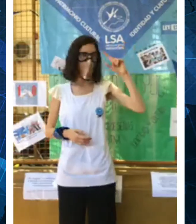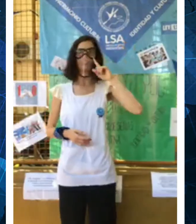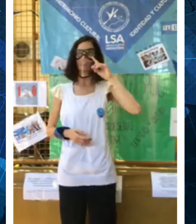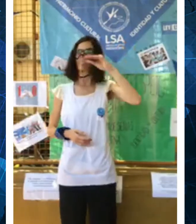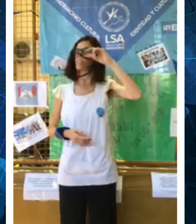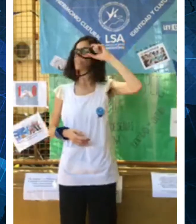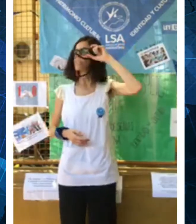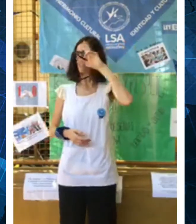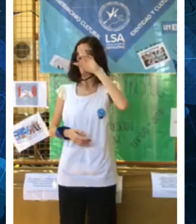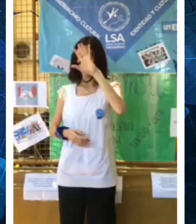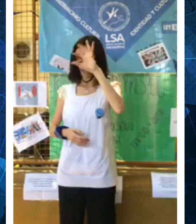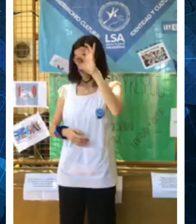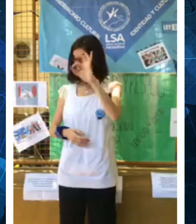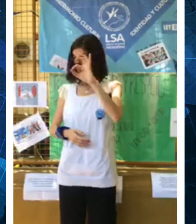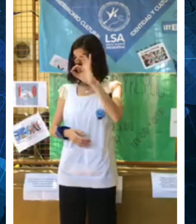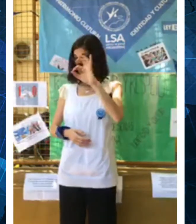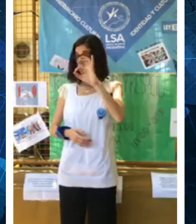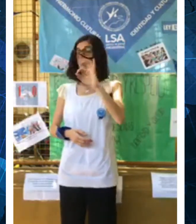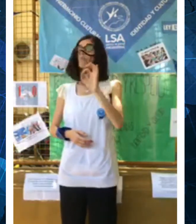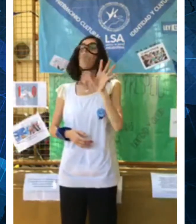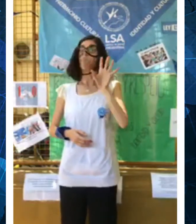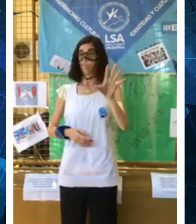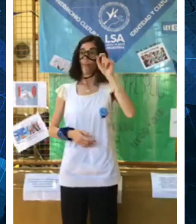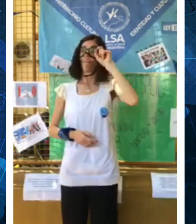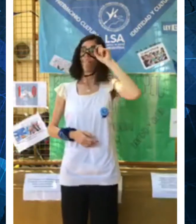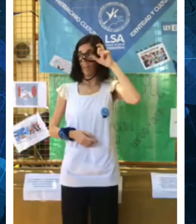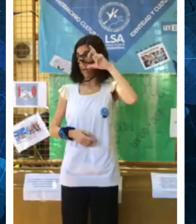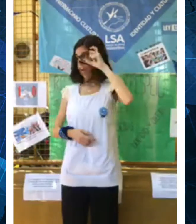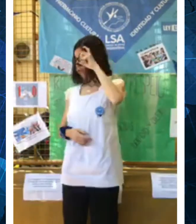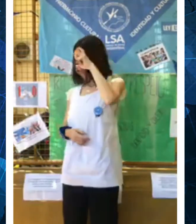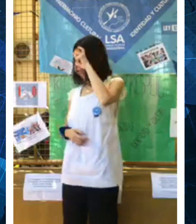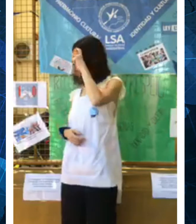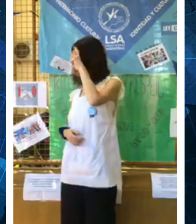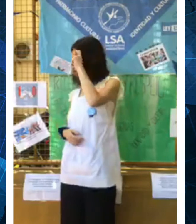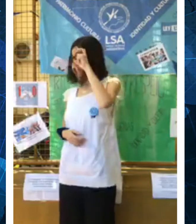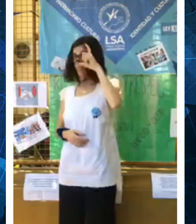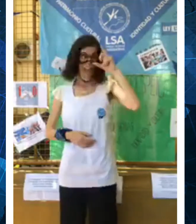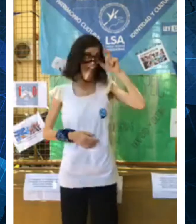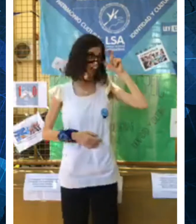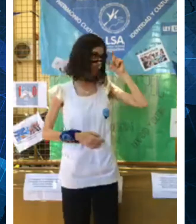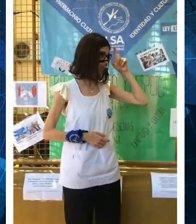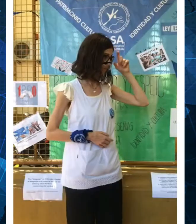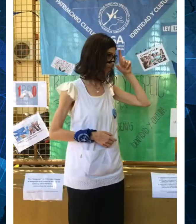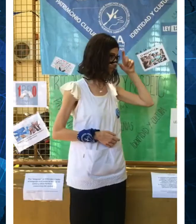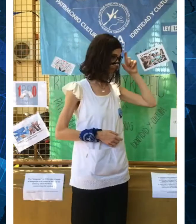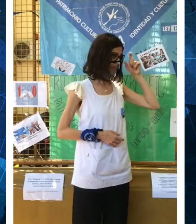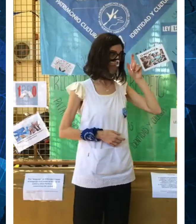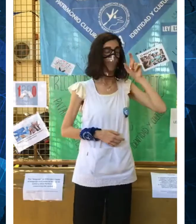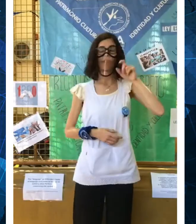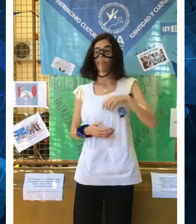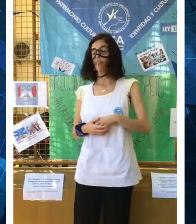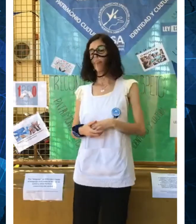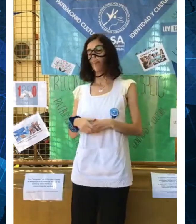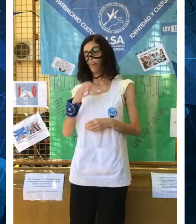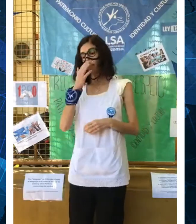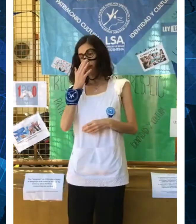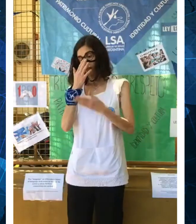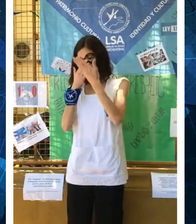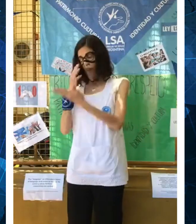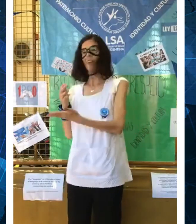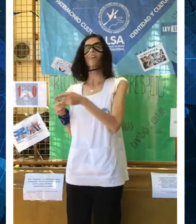a Fernando Sichero. Este es un hombre en lengua de señas, Fernando Sichero.